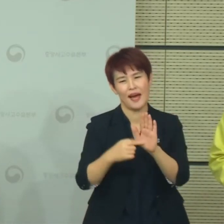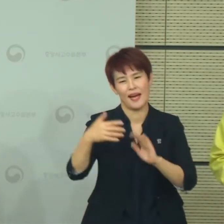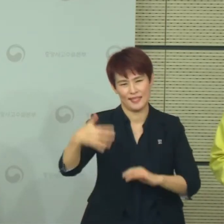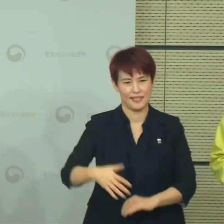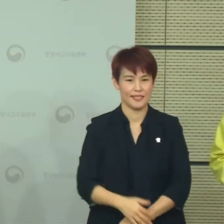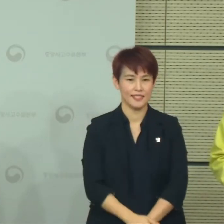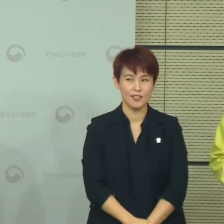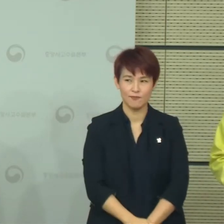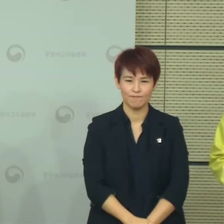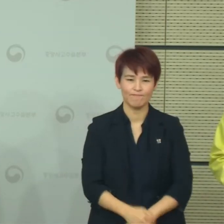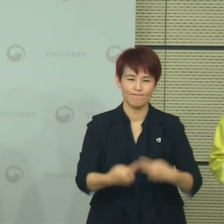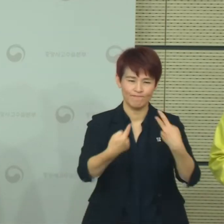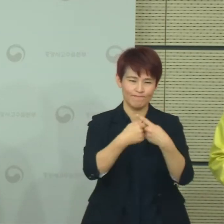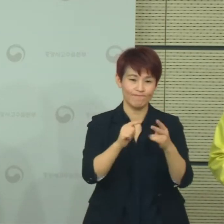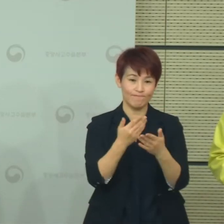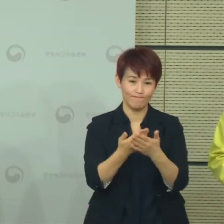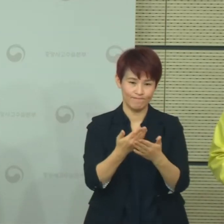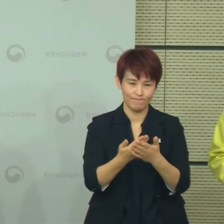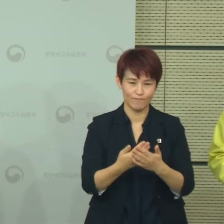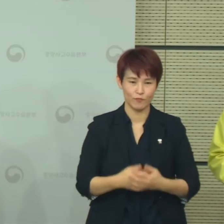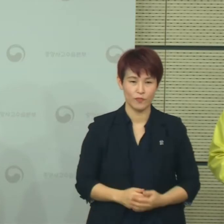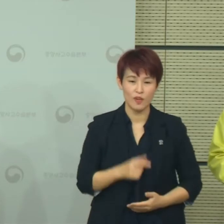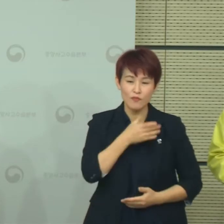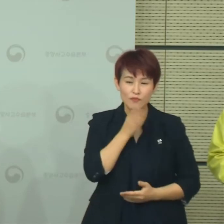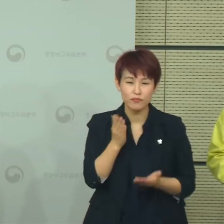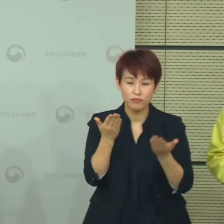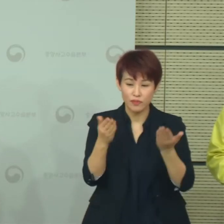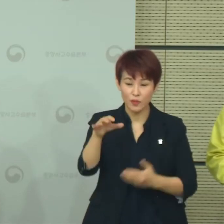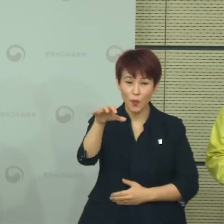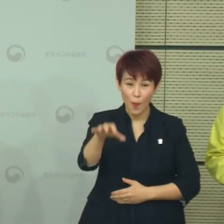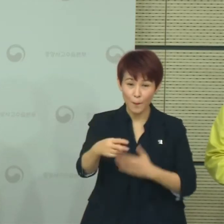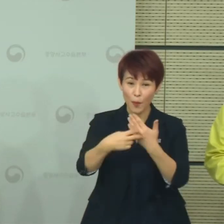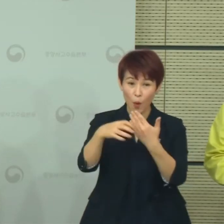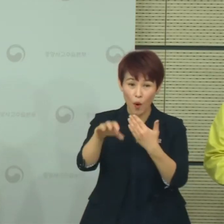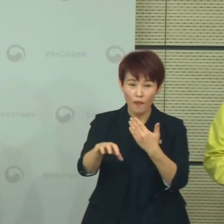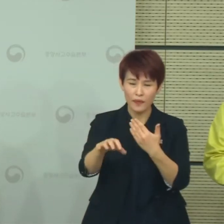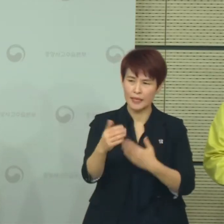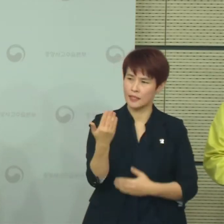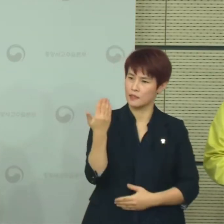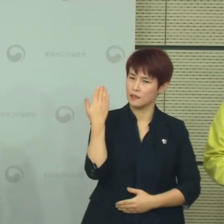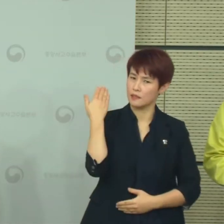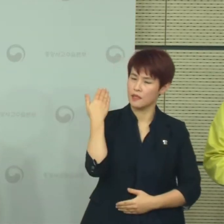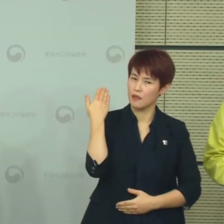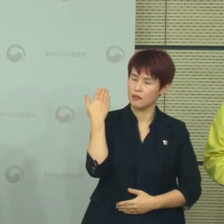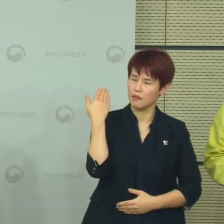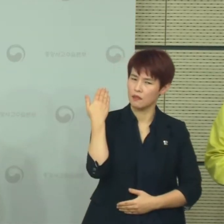이른 상황이라는 점 양해 부탁드립니다. 요양병원에 대해서도 저희가 지난